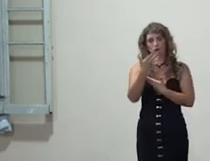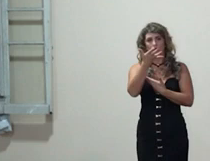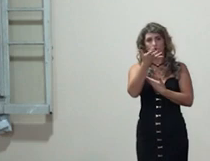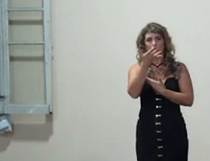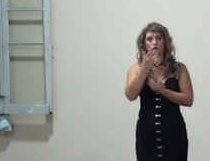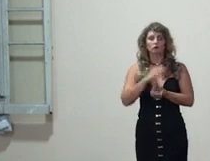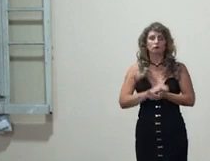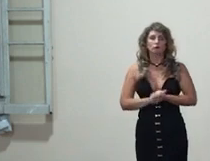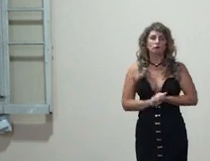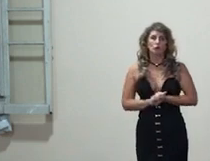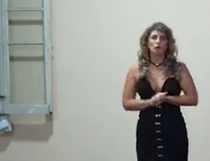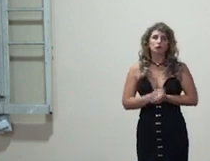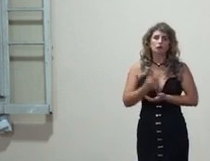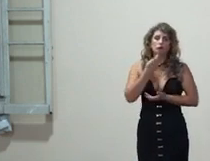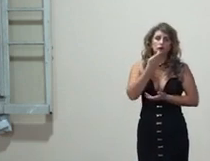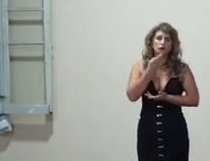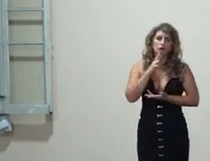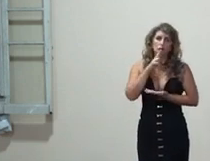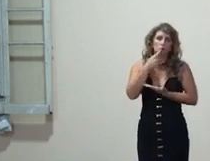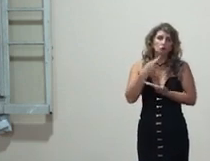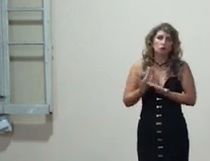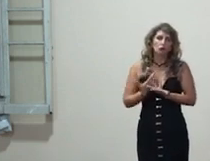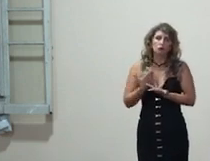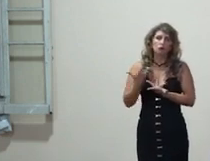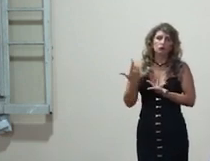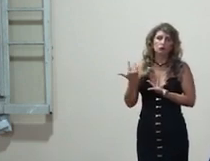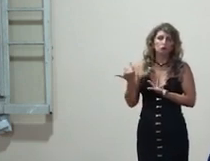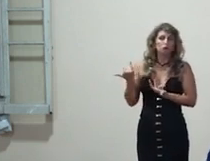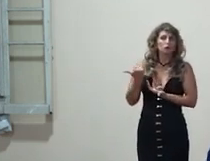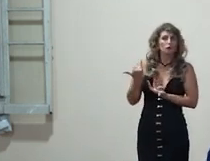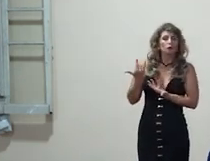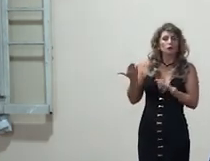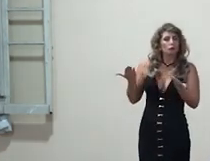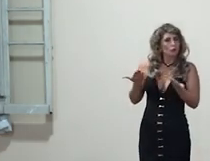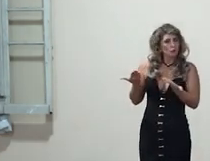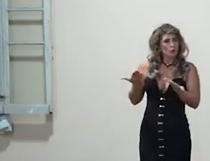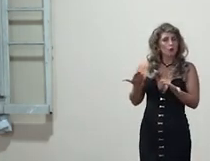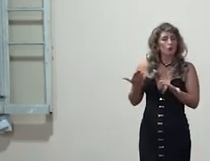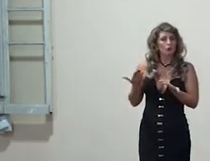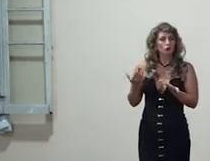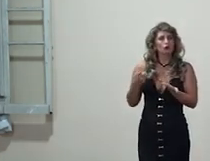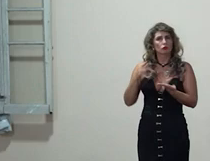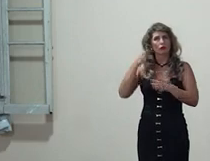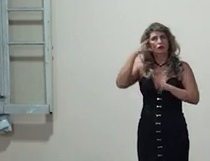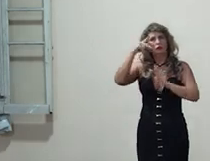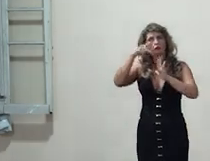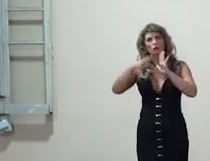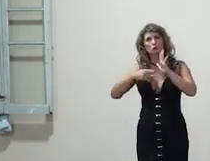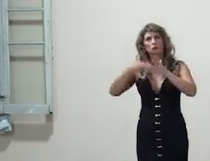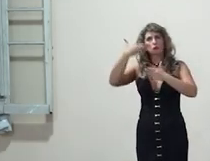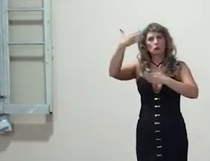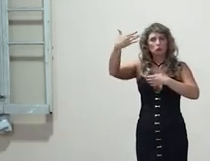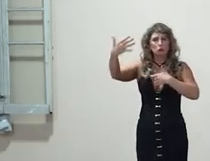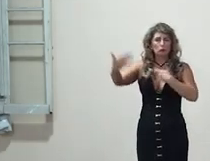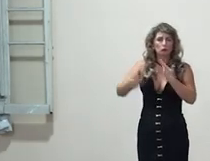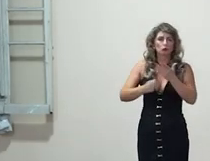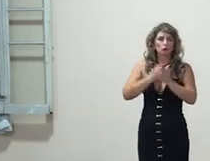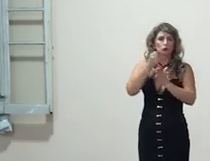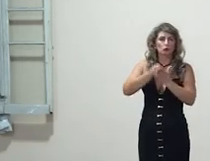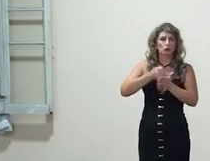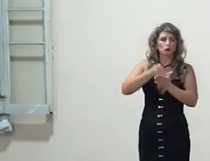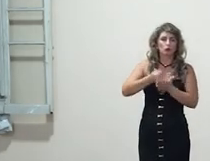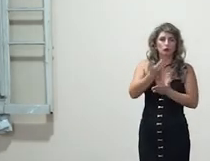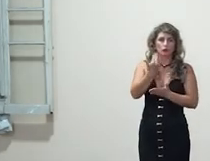que você me desse um relato do que você ouviu aqui, se tem a ver com os teus planos, a tua luta. Vem cá,